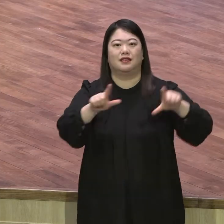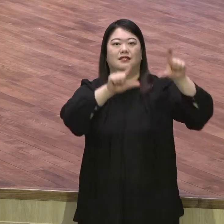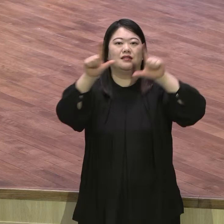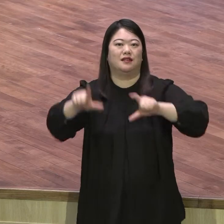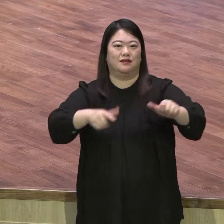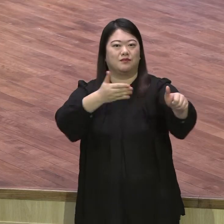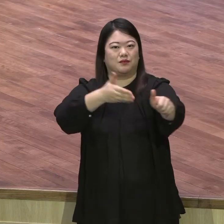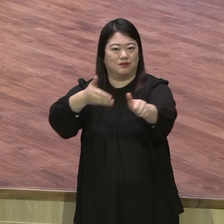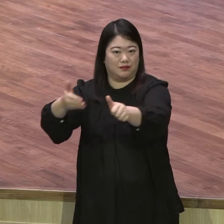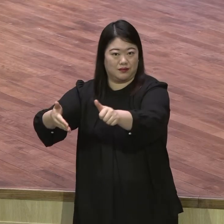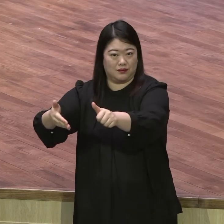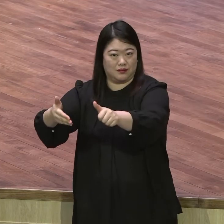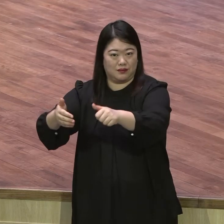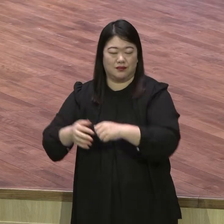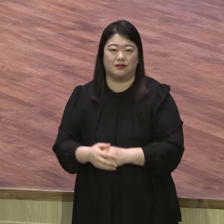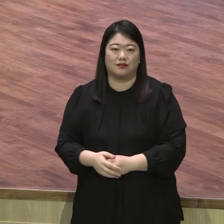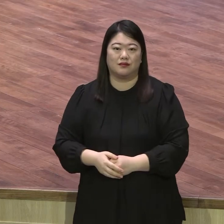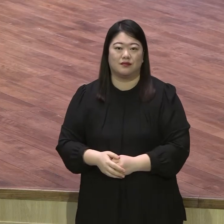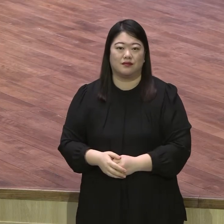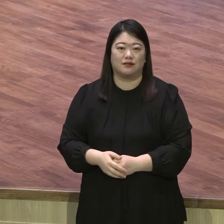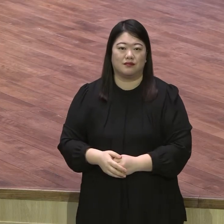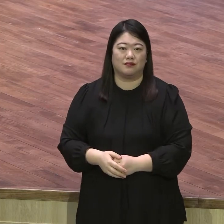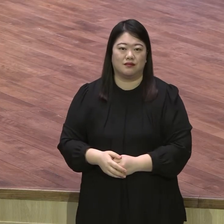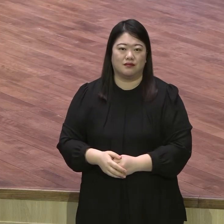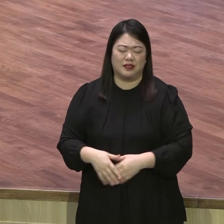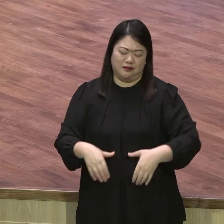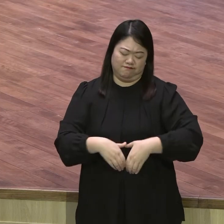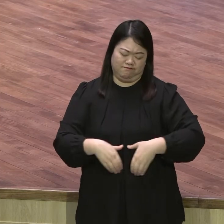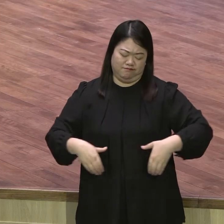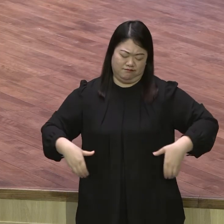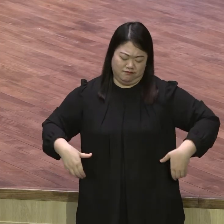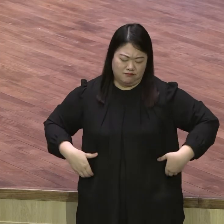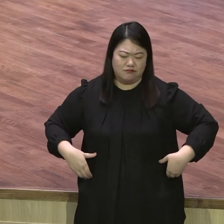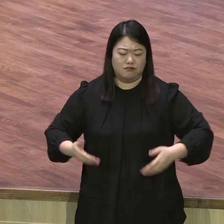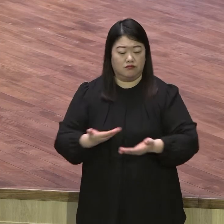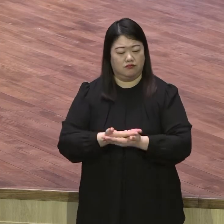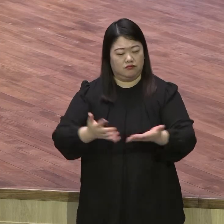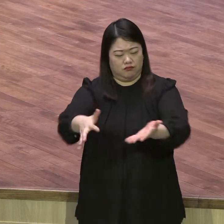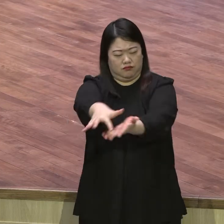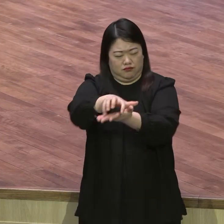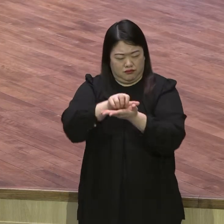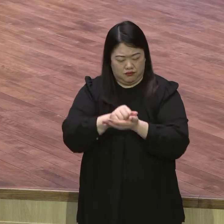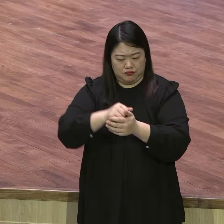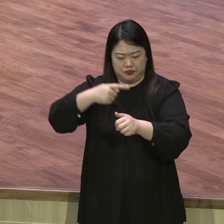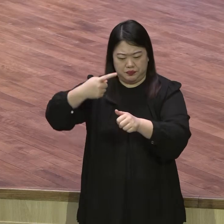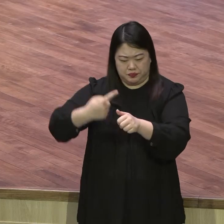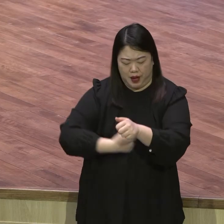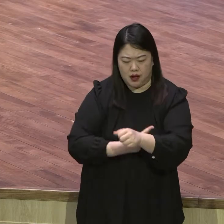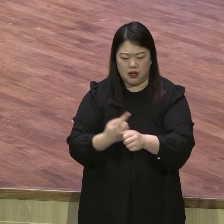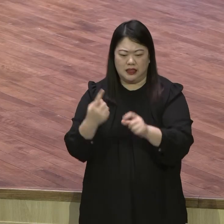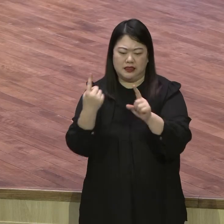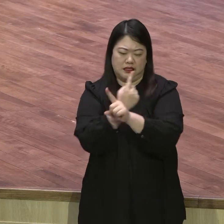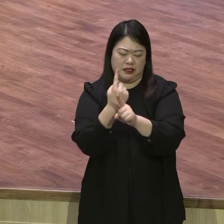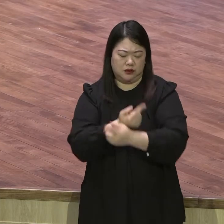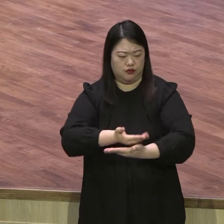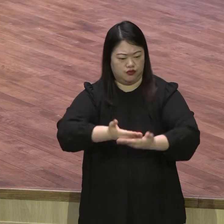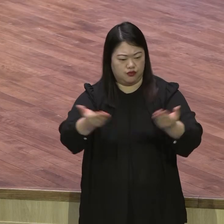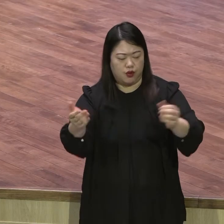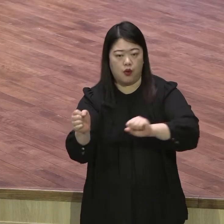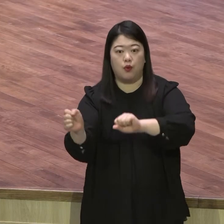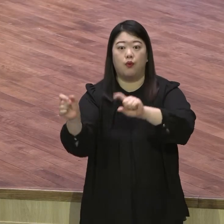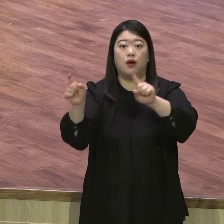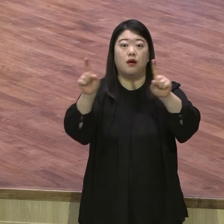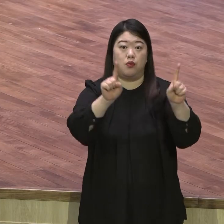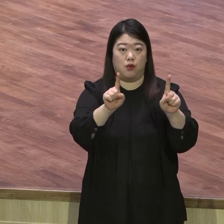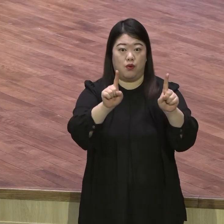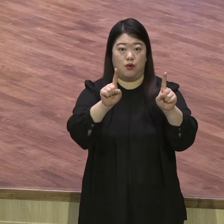그래서 가는 곳마다 처해 있는 현장마다 복음적 치유와 회복을 일으키는 평화의 도구로